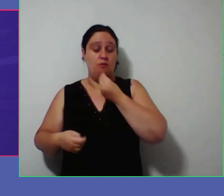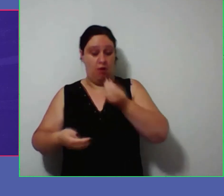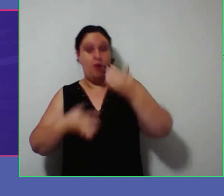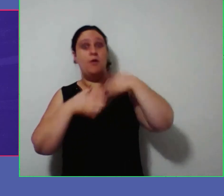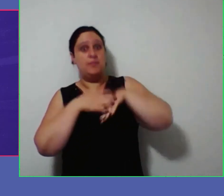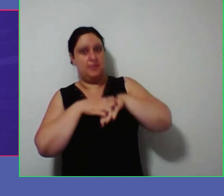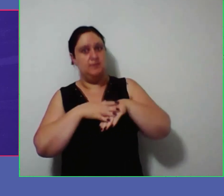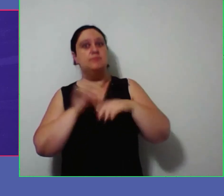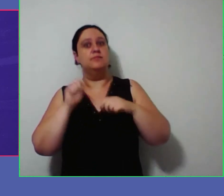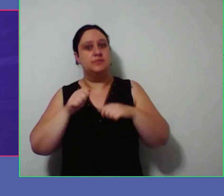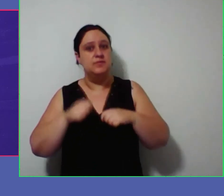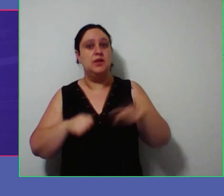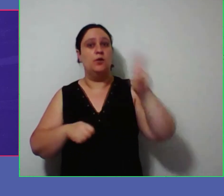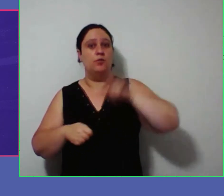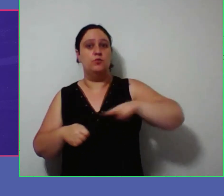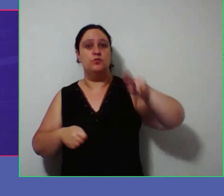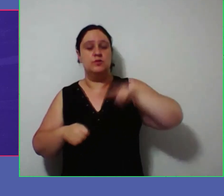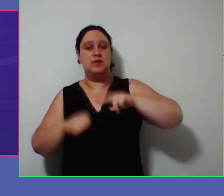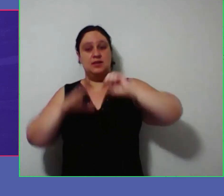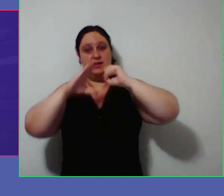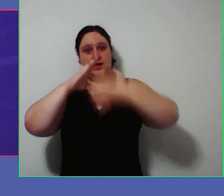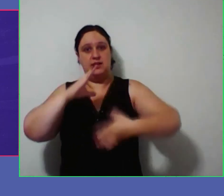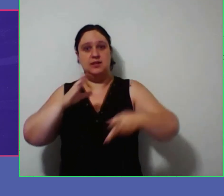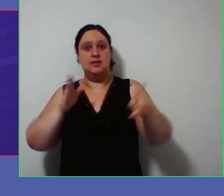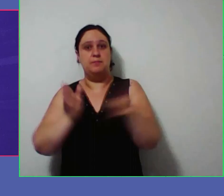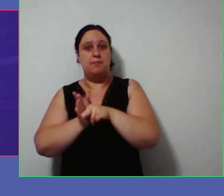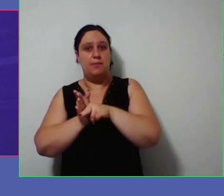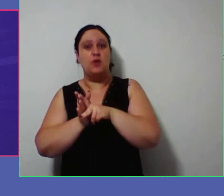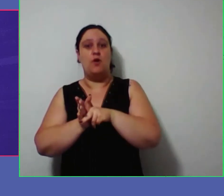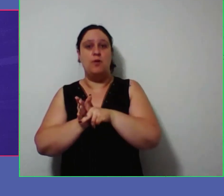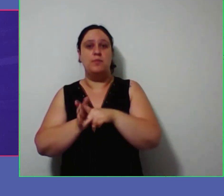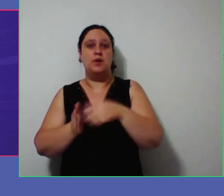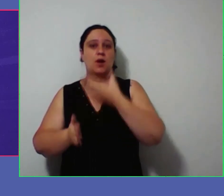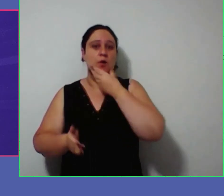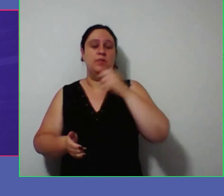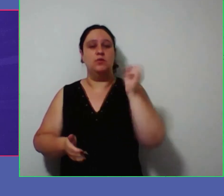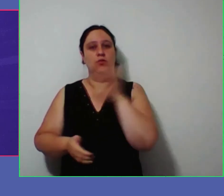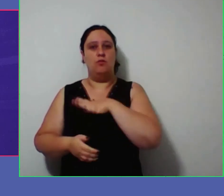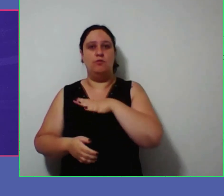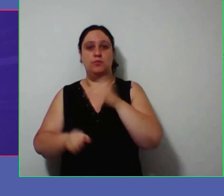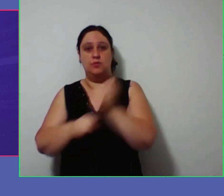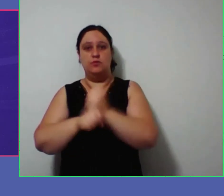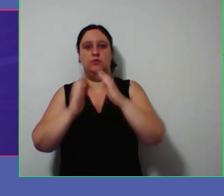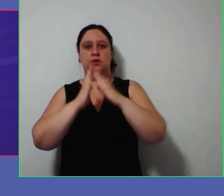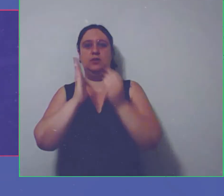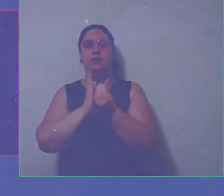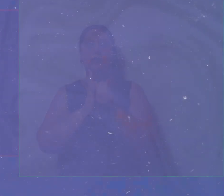homem, irmãos, para edificação da igreja. Amém. Aleluia.